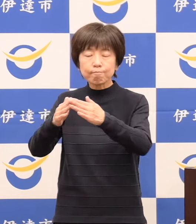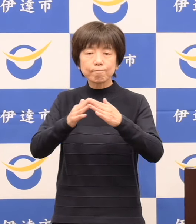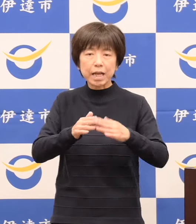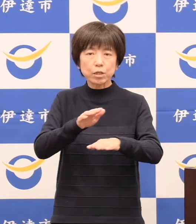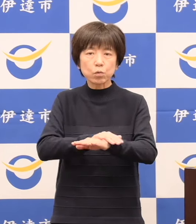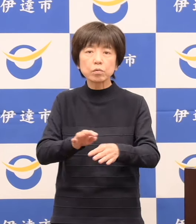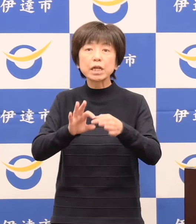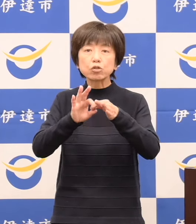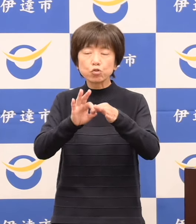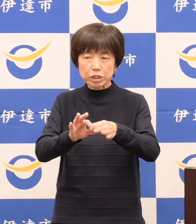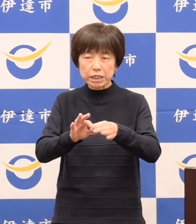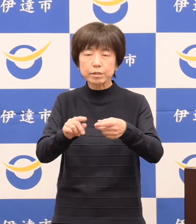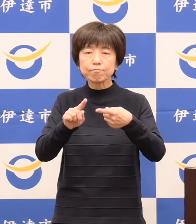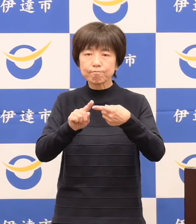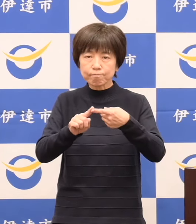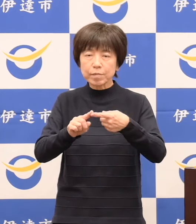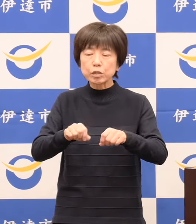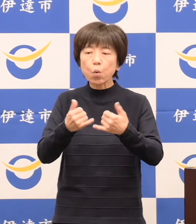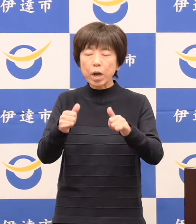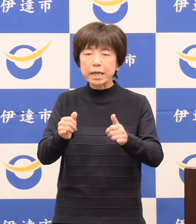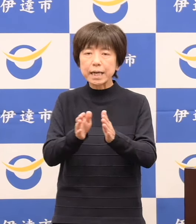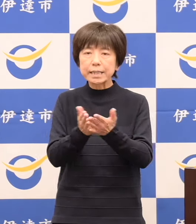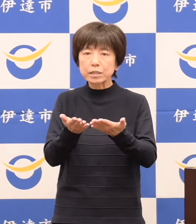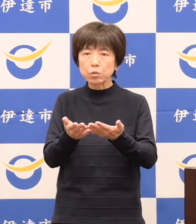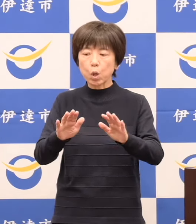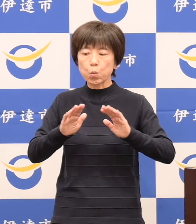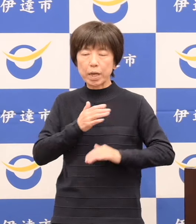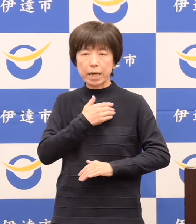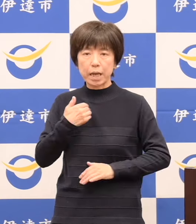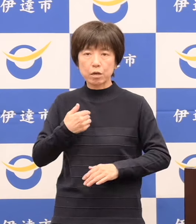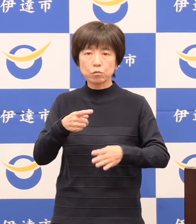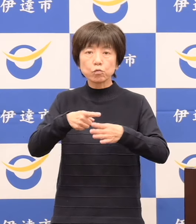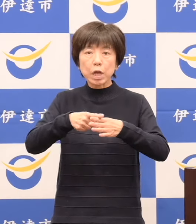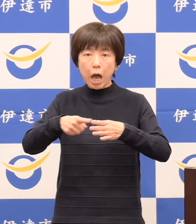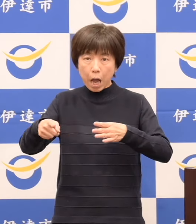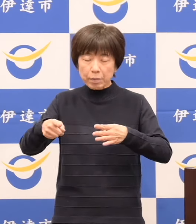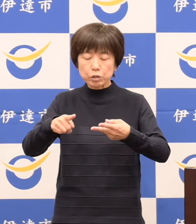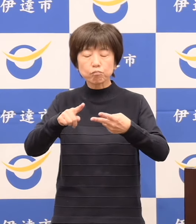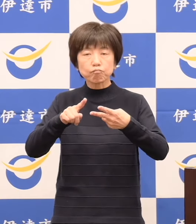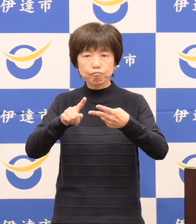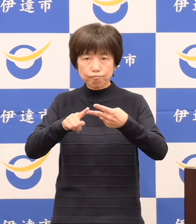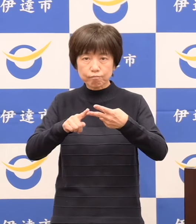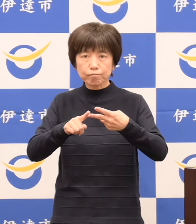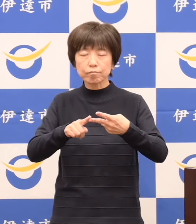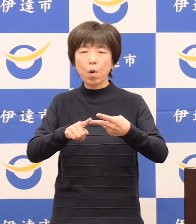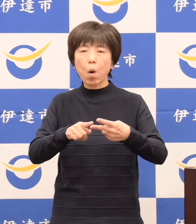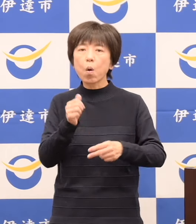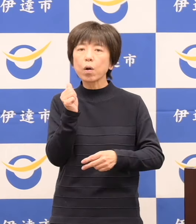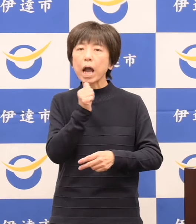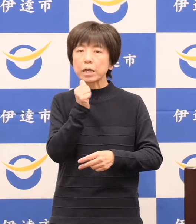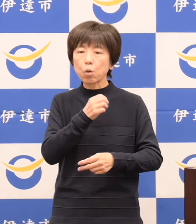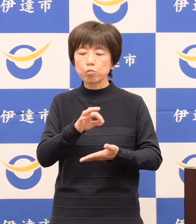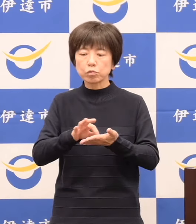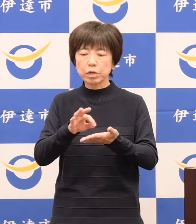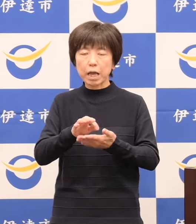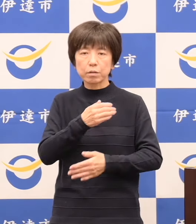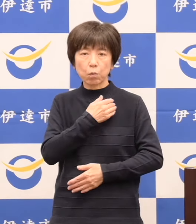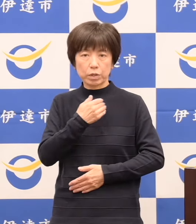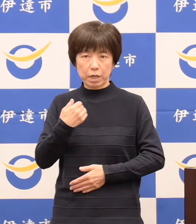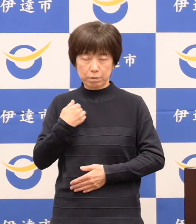続き、それから障害者手帳で受けられるサービスのガイドが使えるようになります。